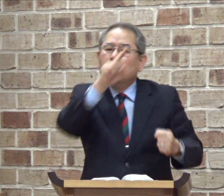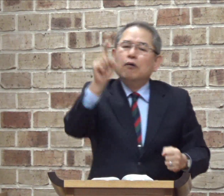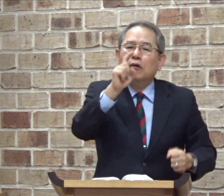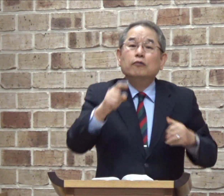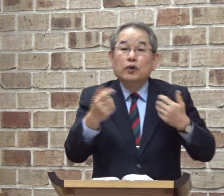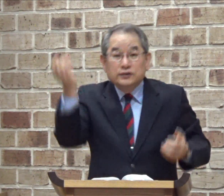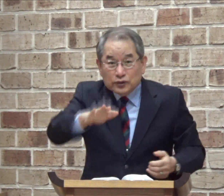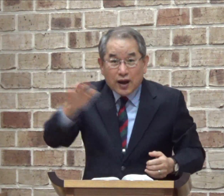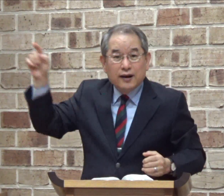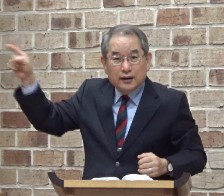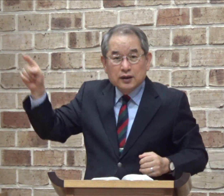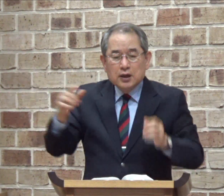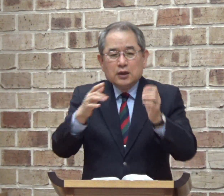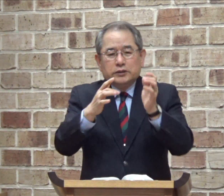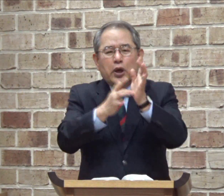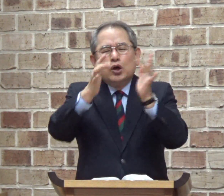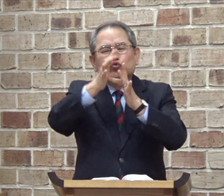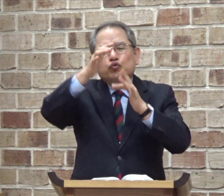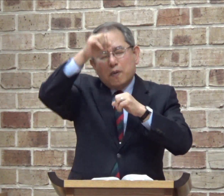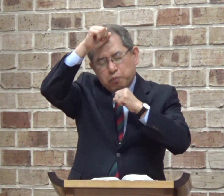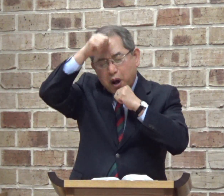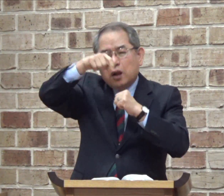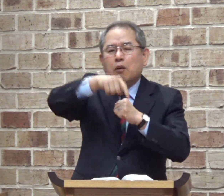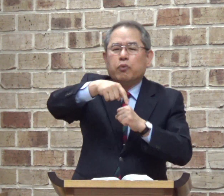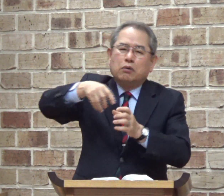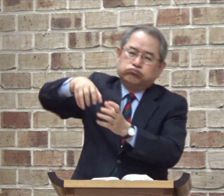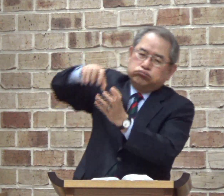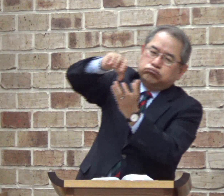그 정확한 누군지 표명되진 않았지만